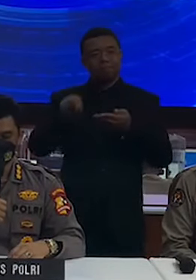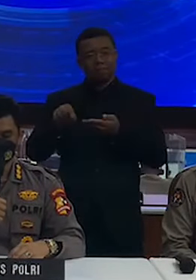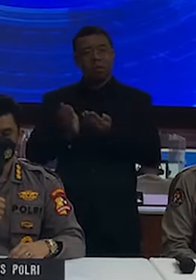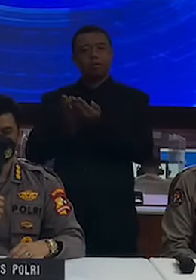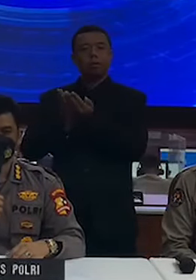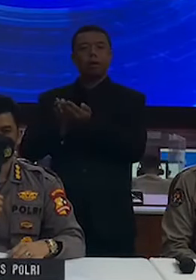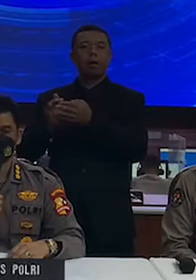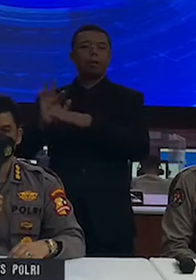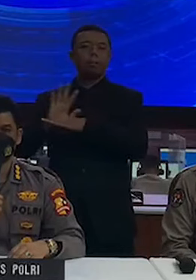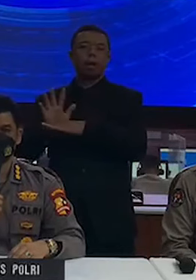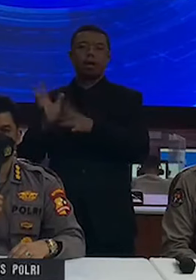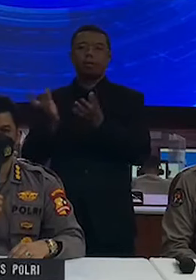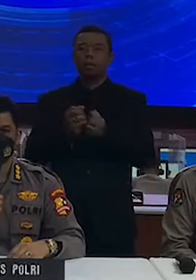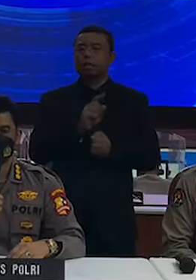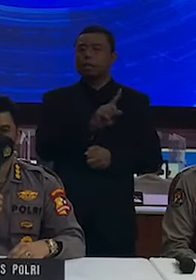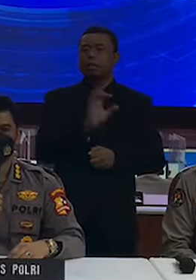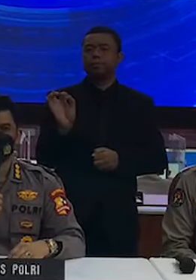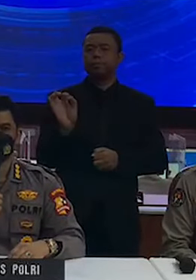Merak sebanyak